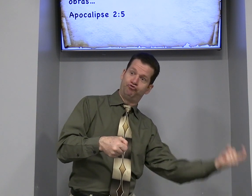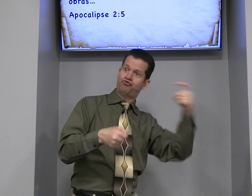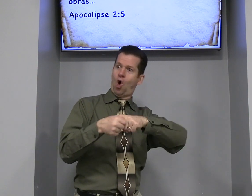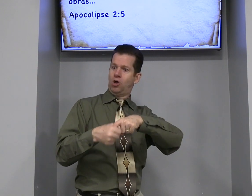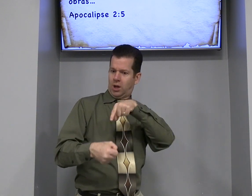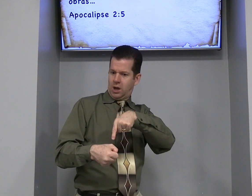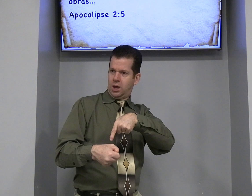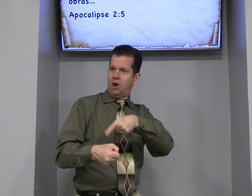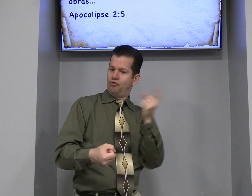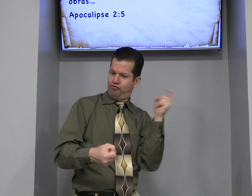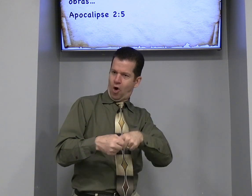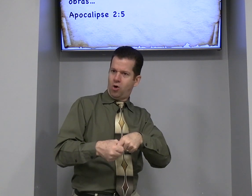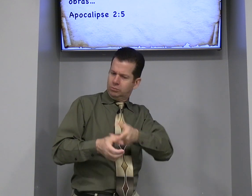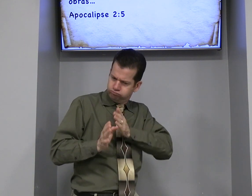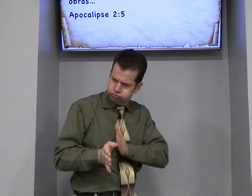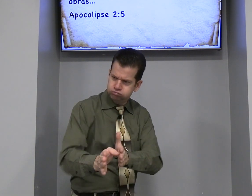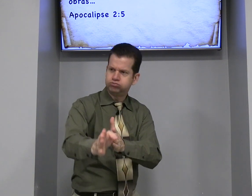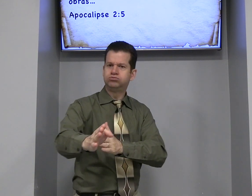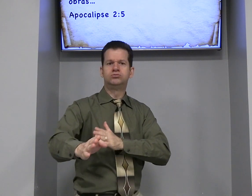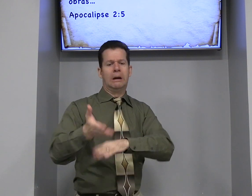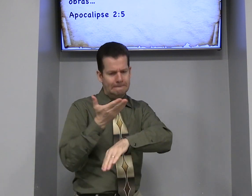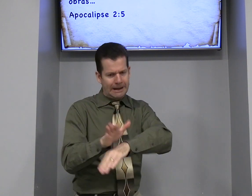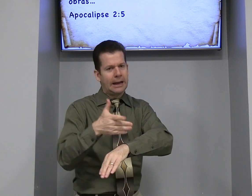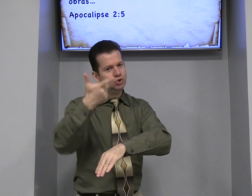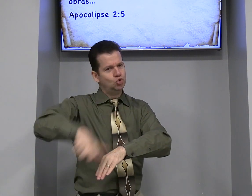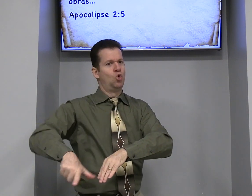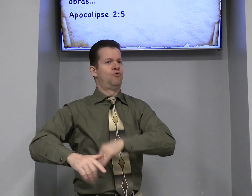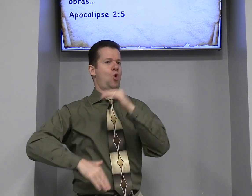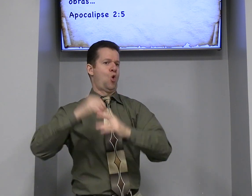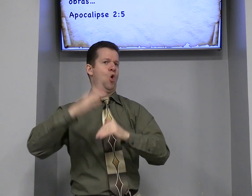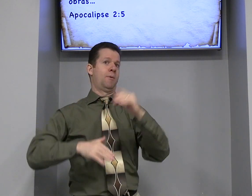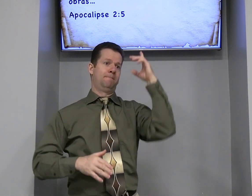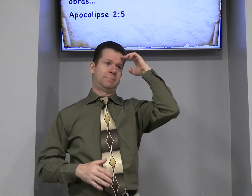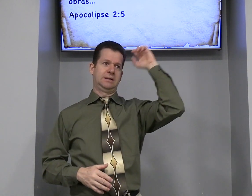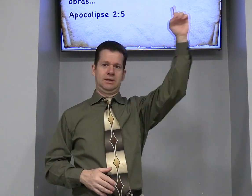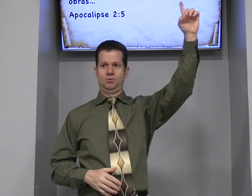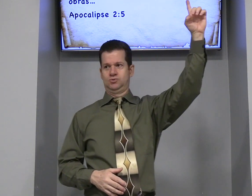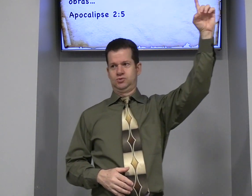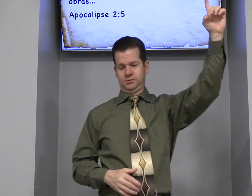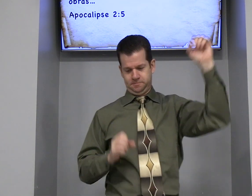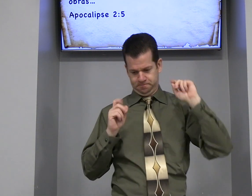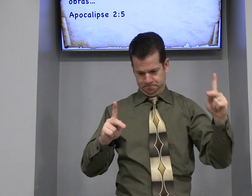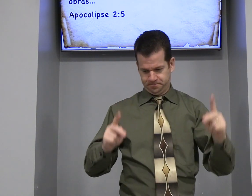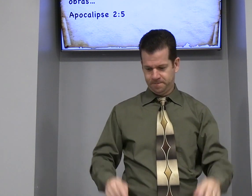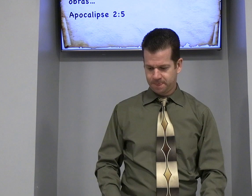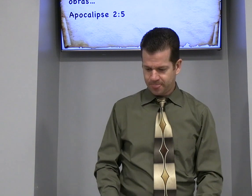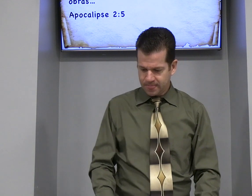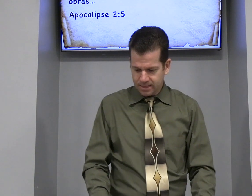desvia, cai e quer voltar, pode voltar e continuar com as obras.